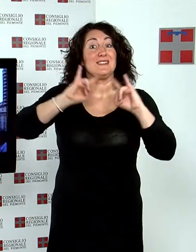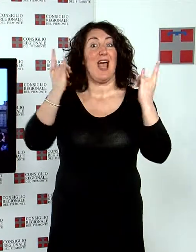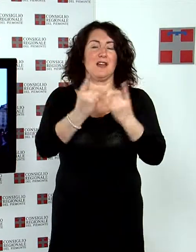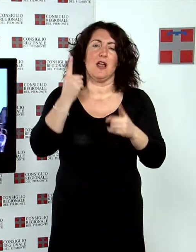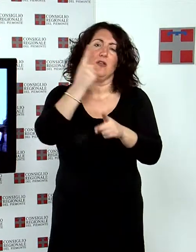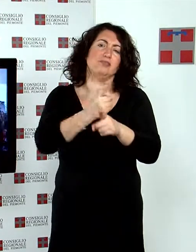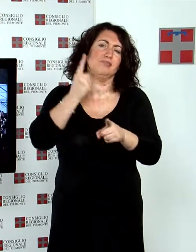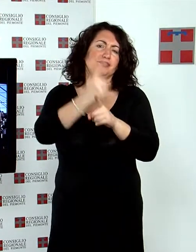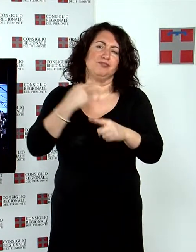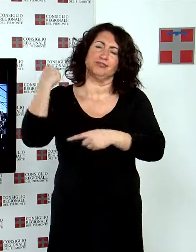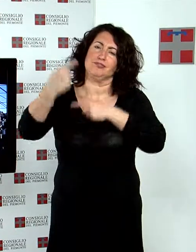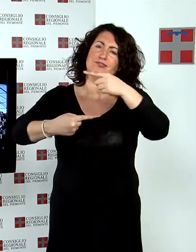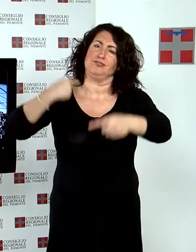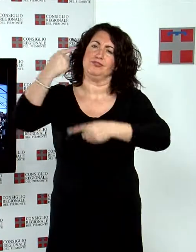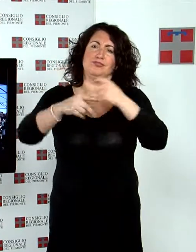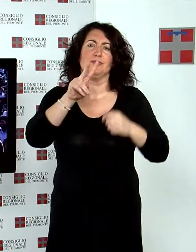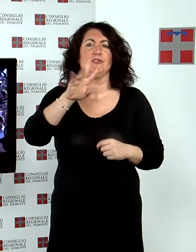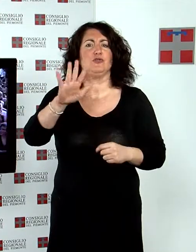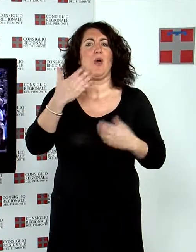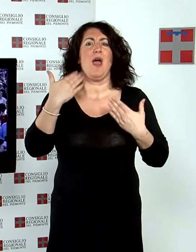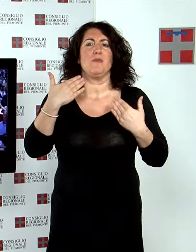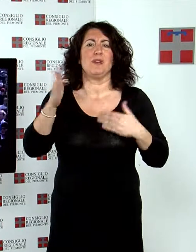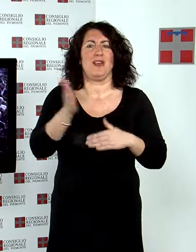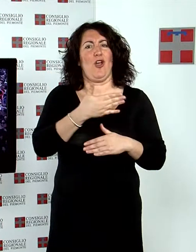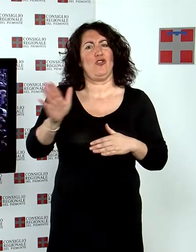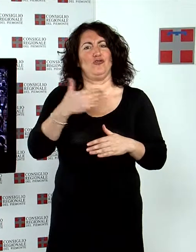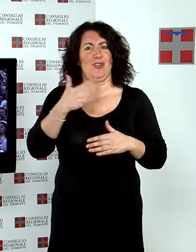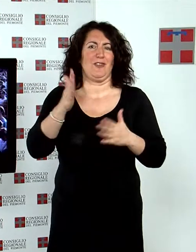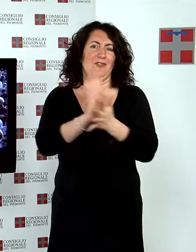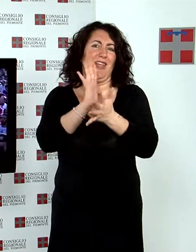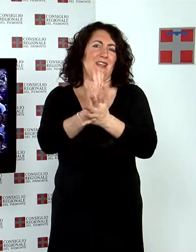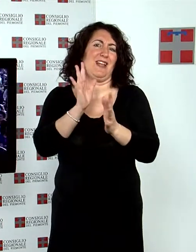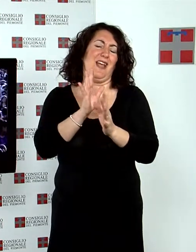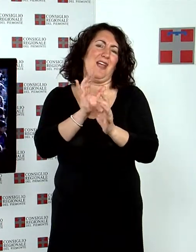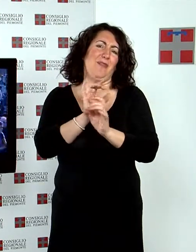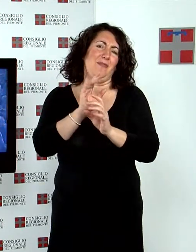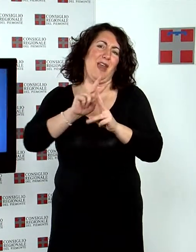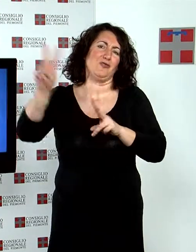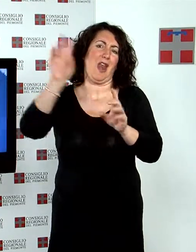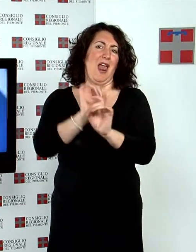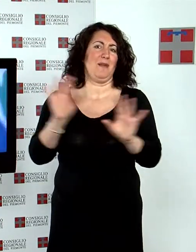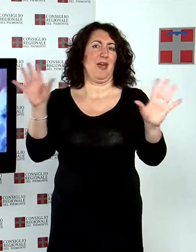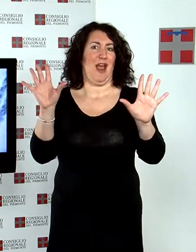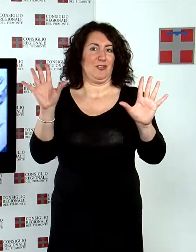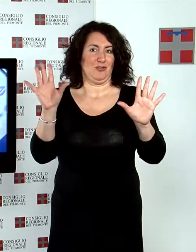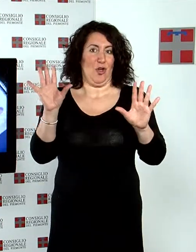tradizionale concerto del 25 aprile in occasione della Festa Nazionale della Liberazione. A partire dalle 16 si alterneranno sul